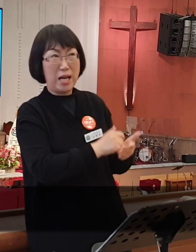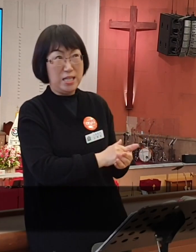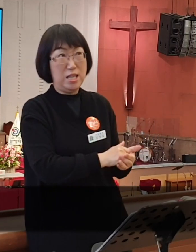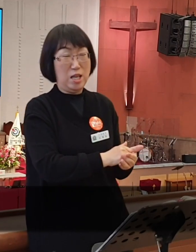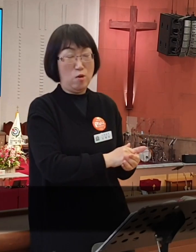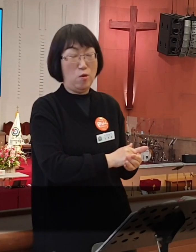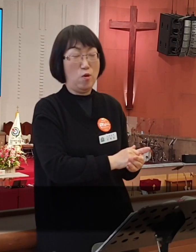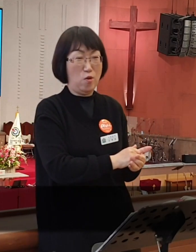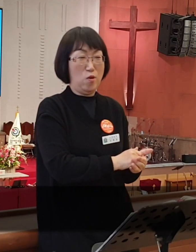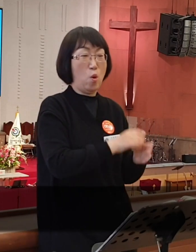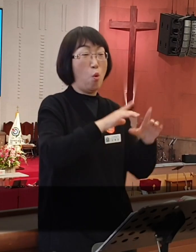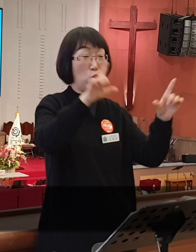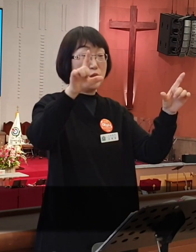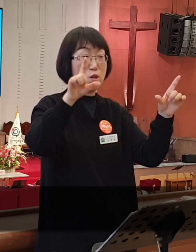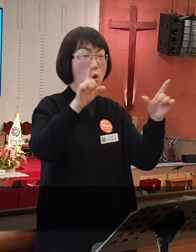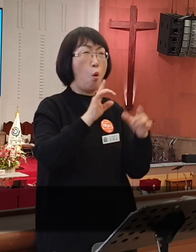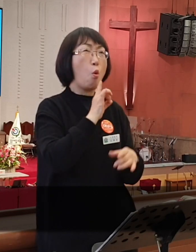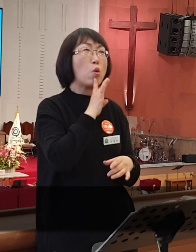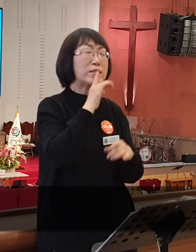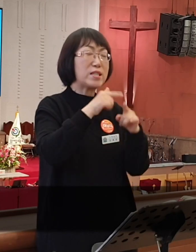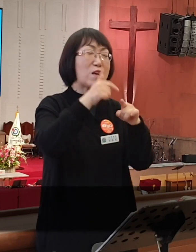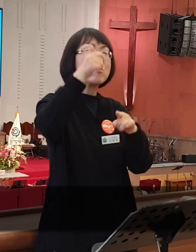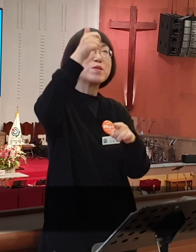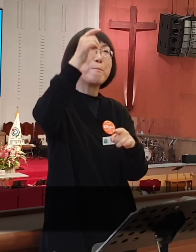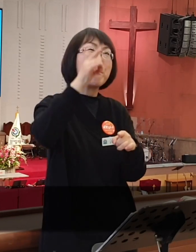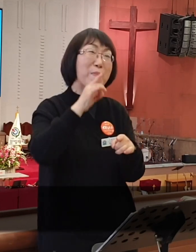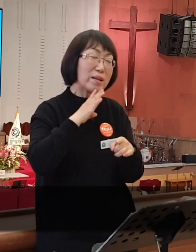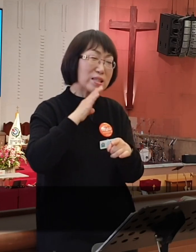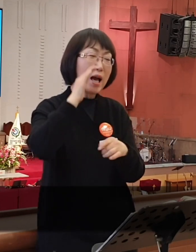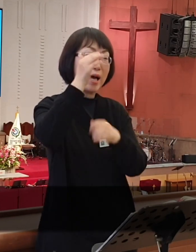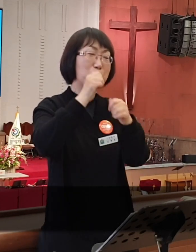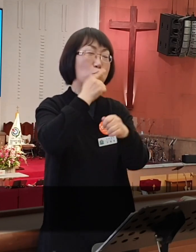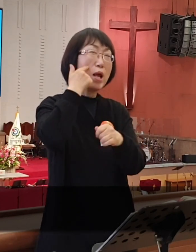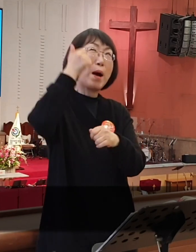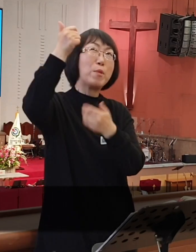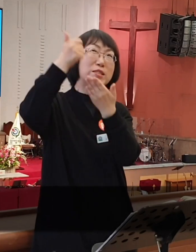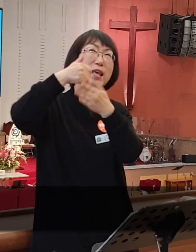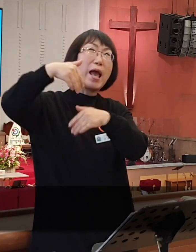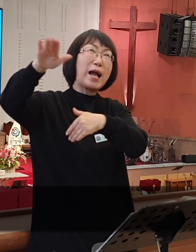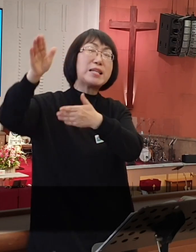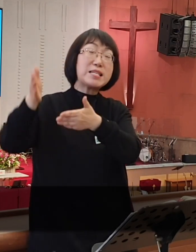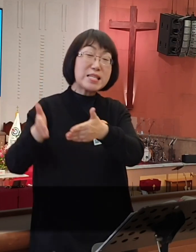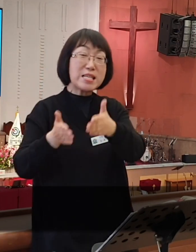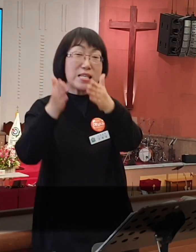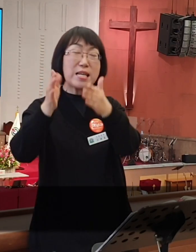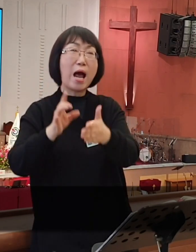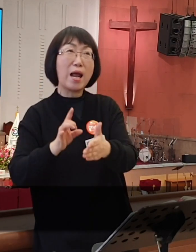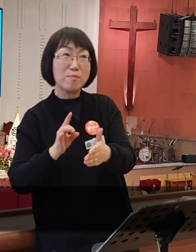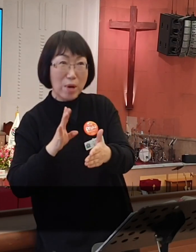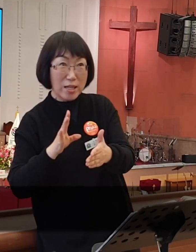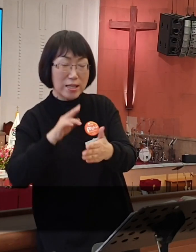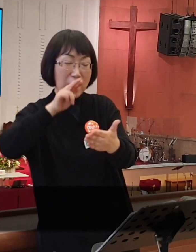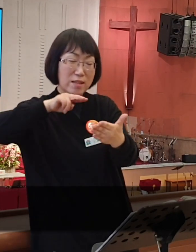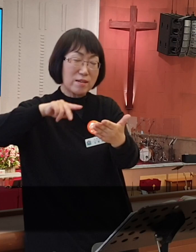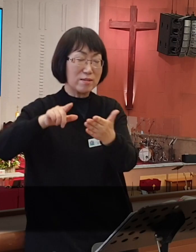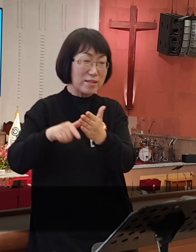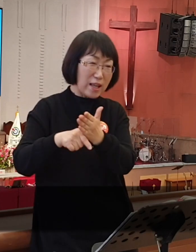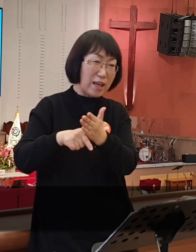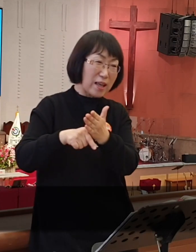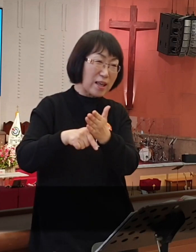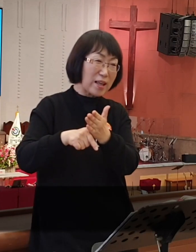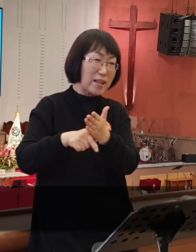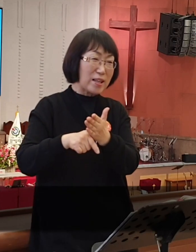아닙니다. 오늘 오직 예수님만이 하나님, 우리 아버지께로 가는 길이라는 이 말씀을 읽을 때